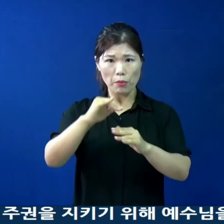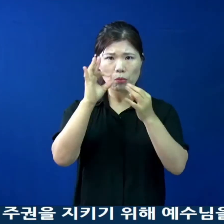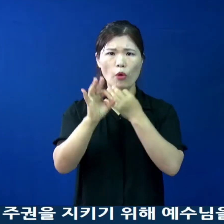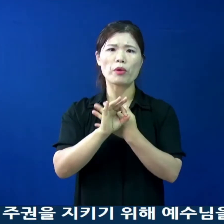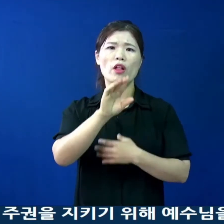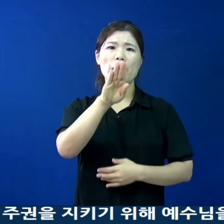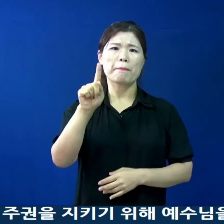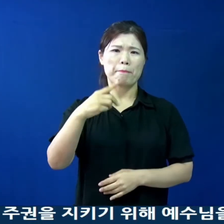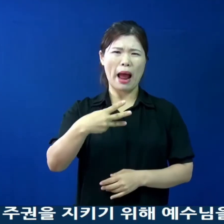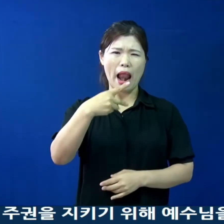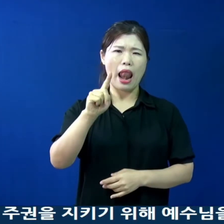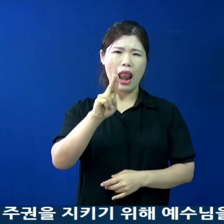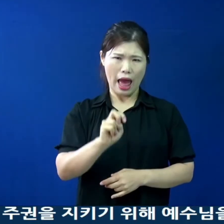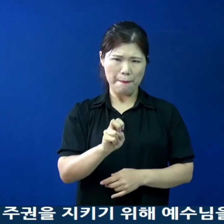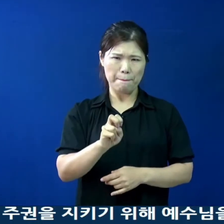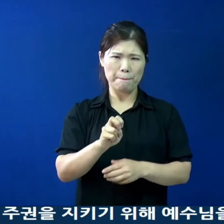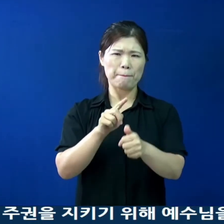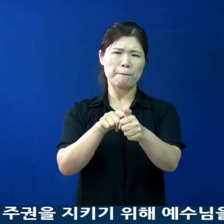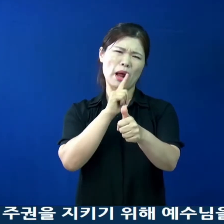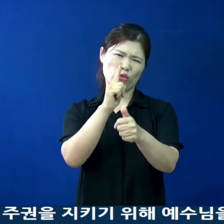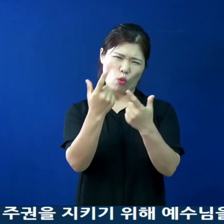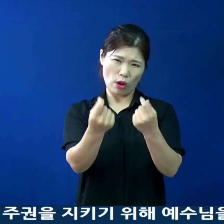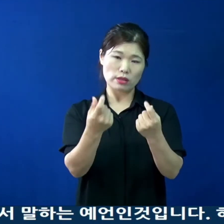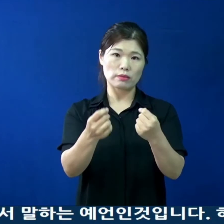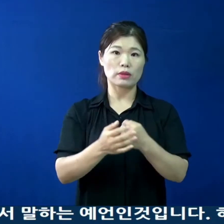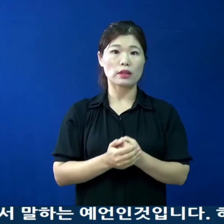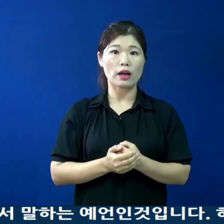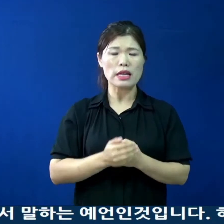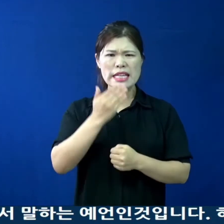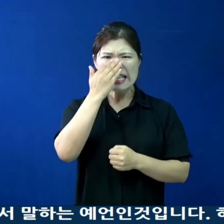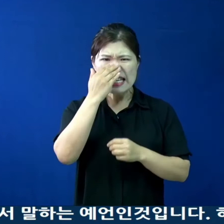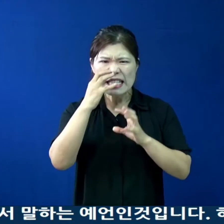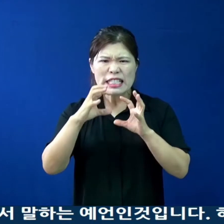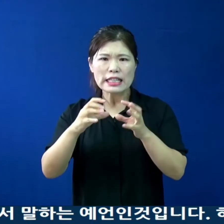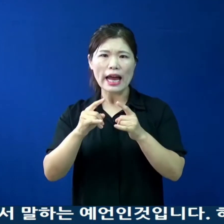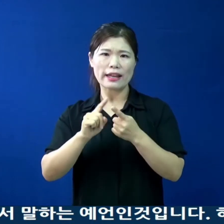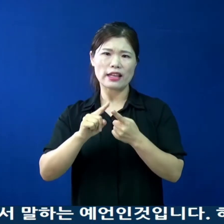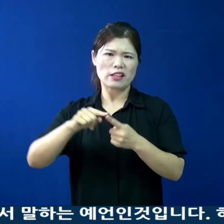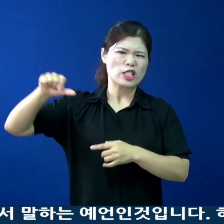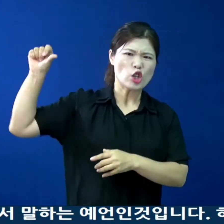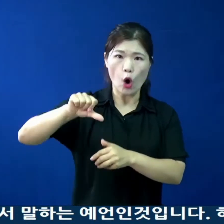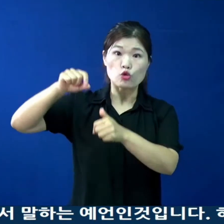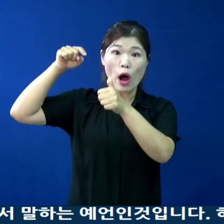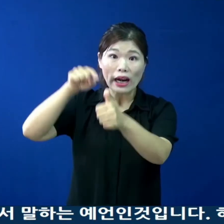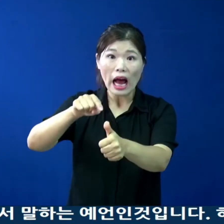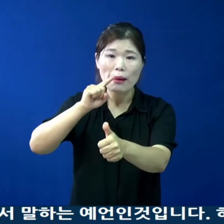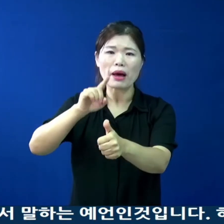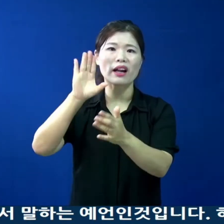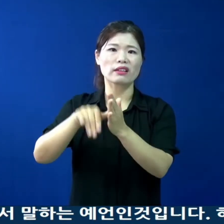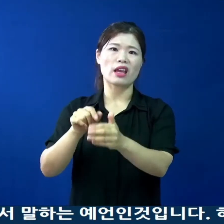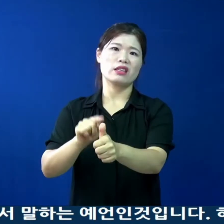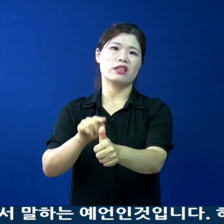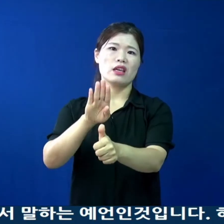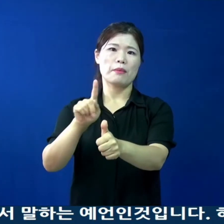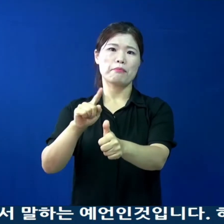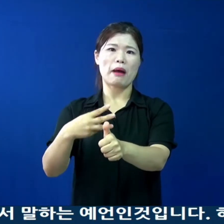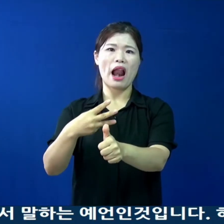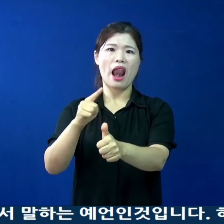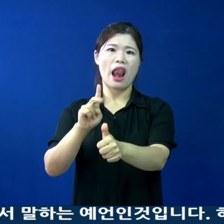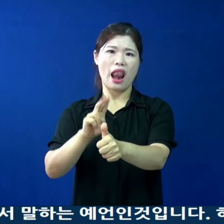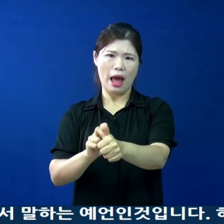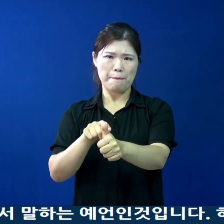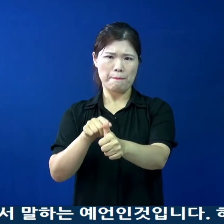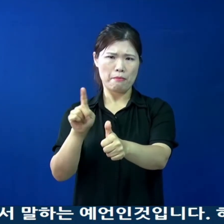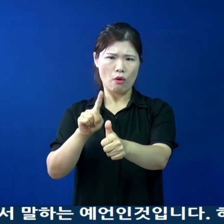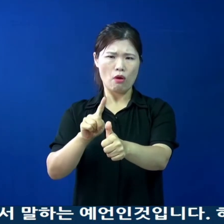이야기도 이 현상과 유사합니다. 이스라엘을 저주하라는 요청을 받았을 때 발람은 단순히 그들을